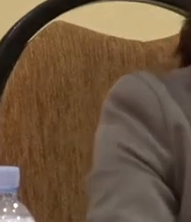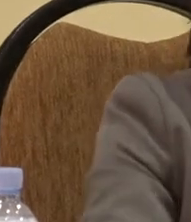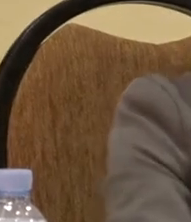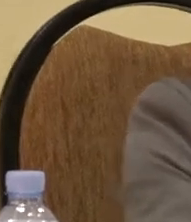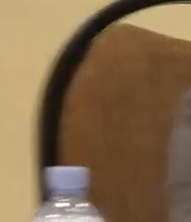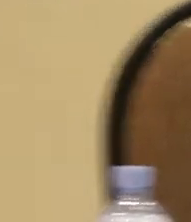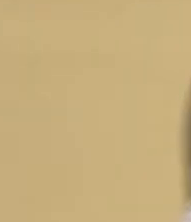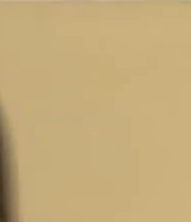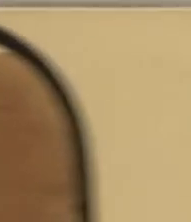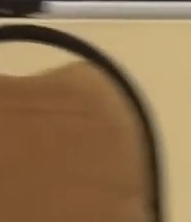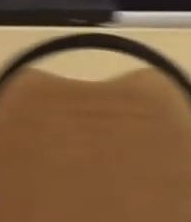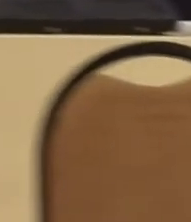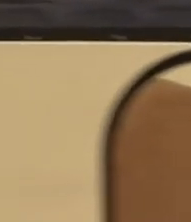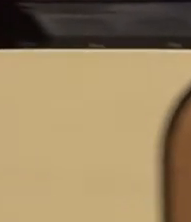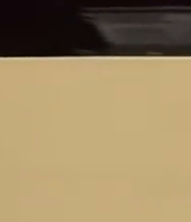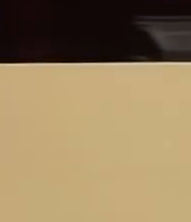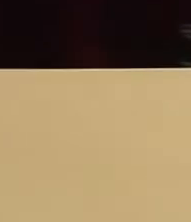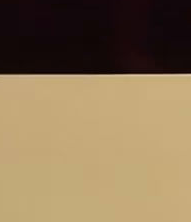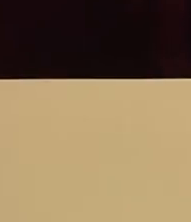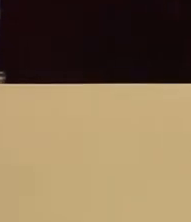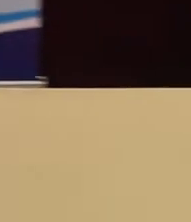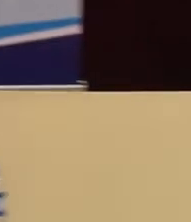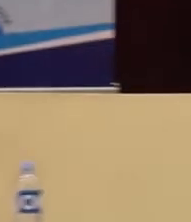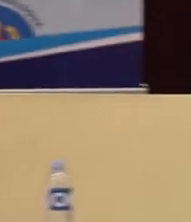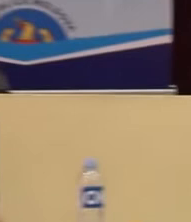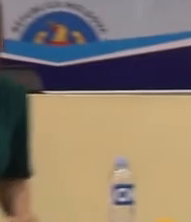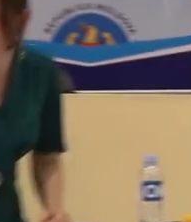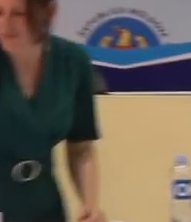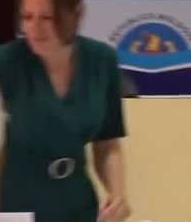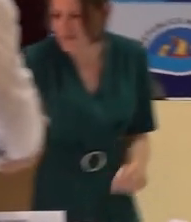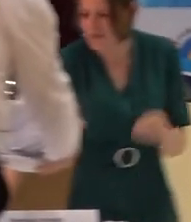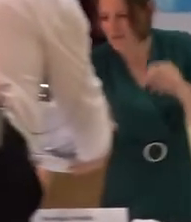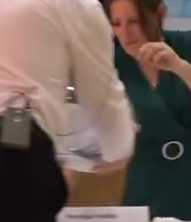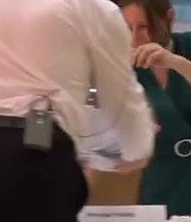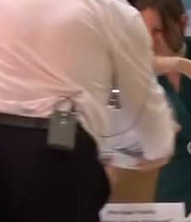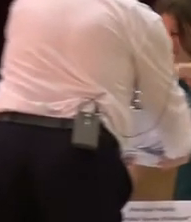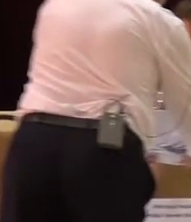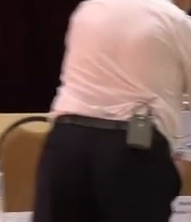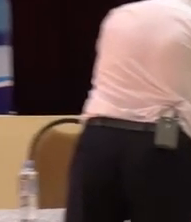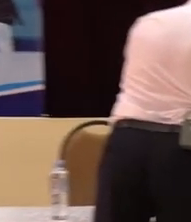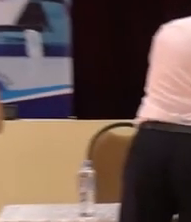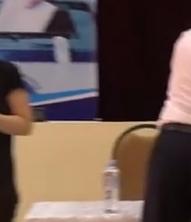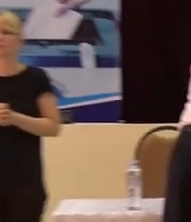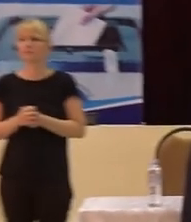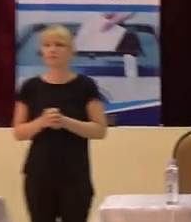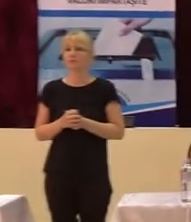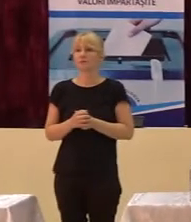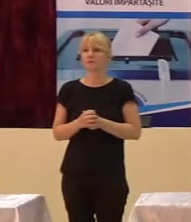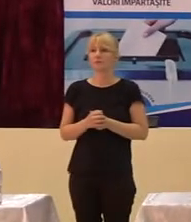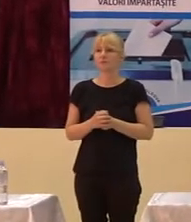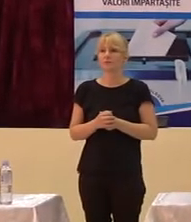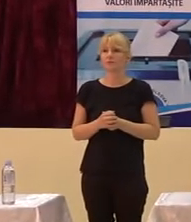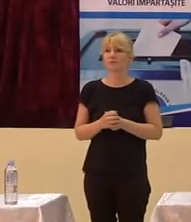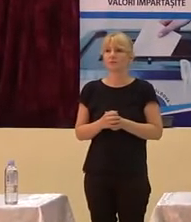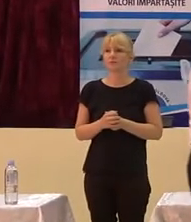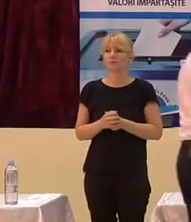continuare, oferim posibilitatea pentru a extrage cea de-a doua întrebare candidatei Partidului Politic, Partidul Verde Ecologist.